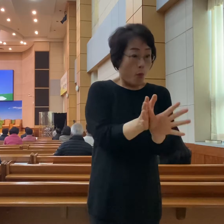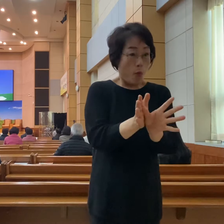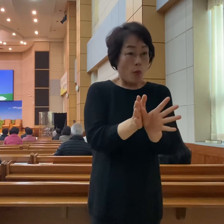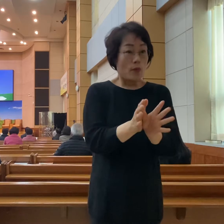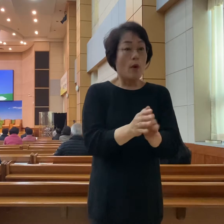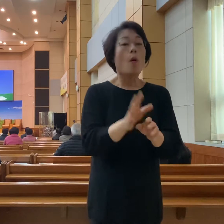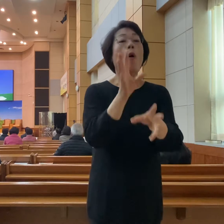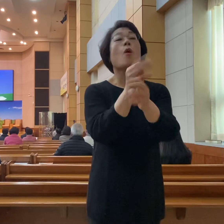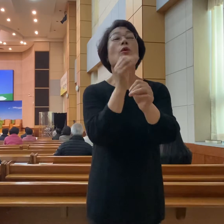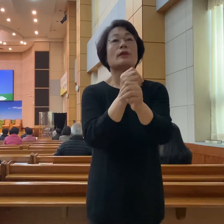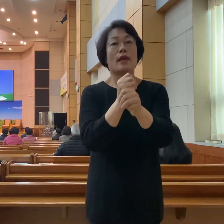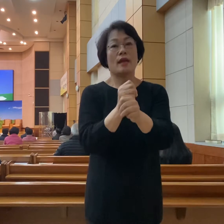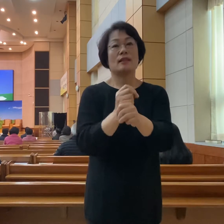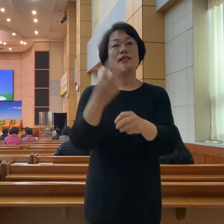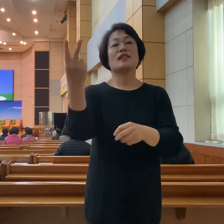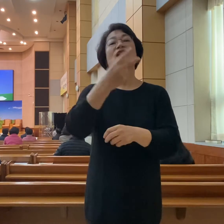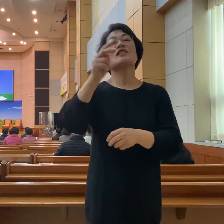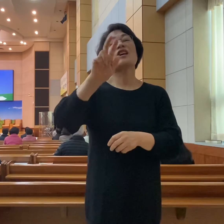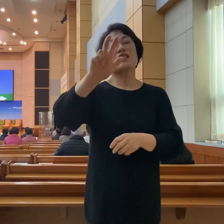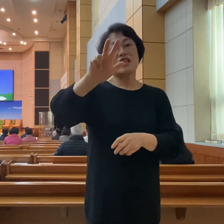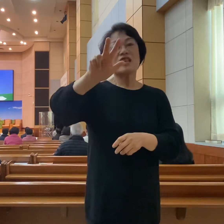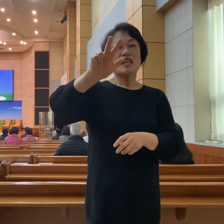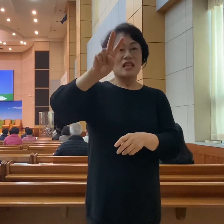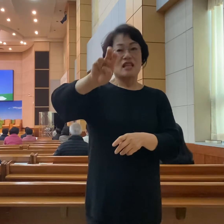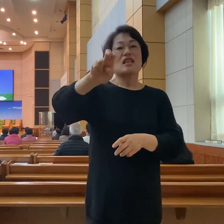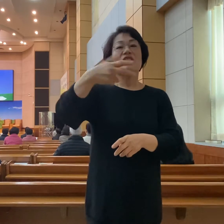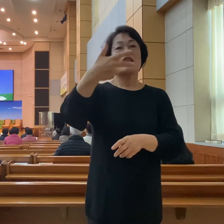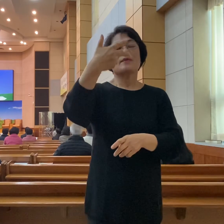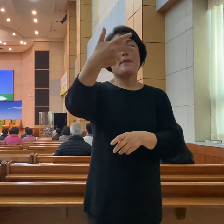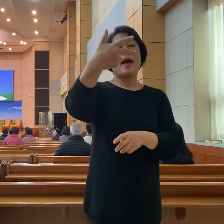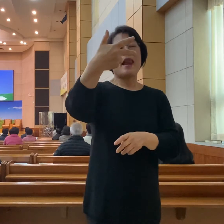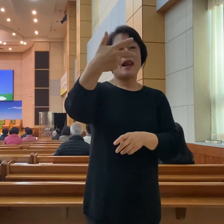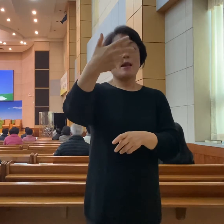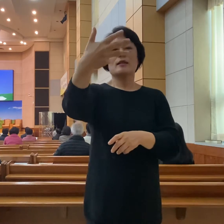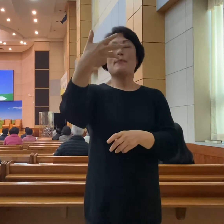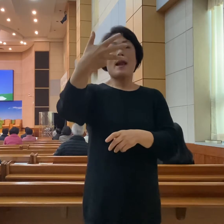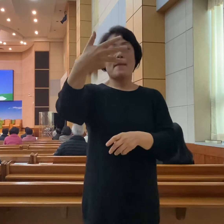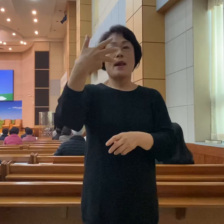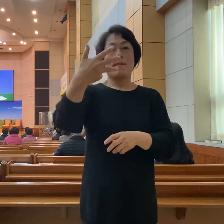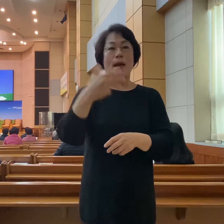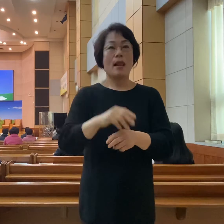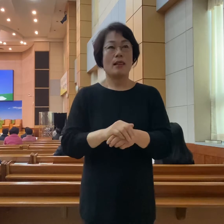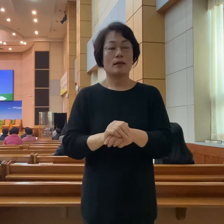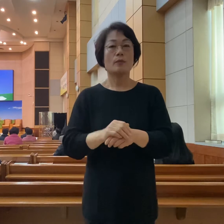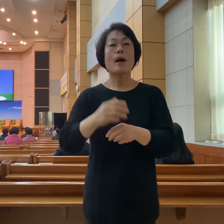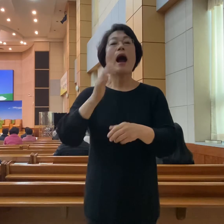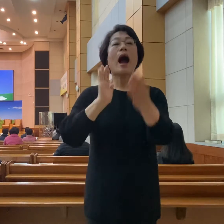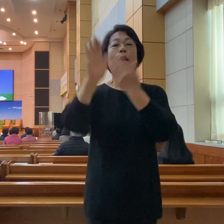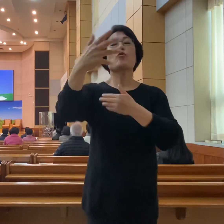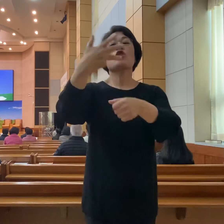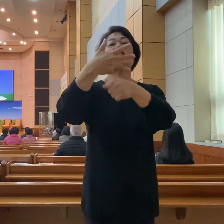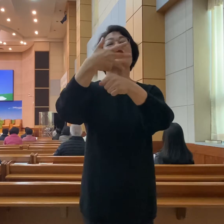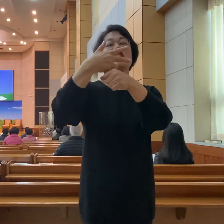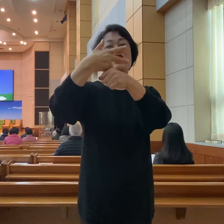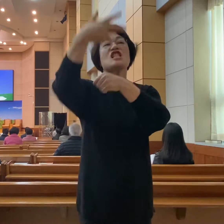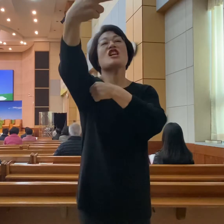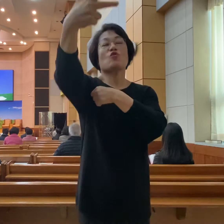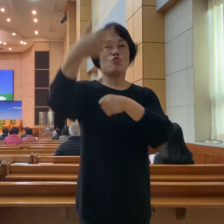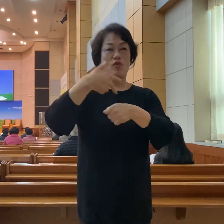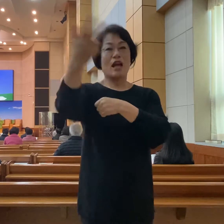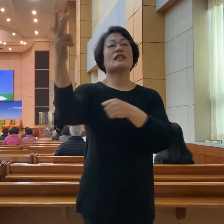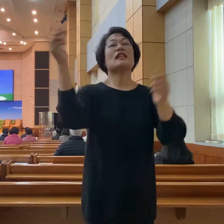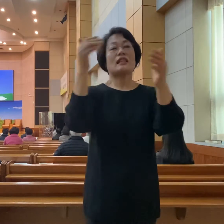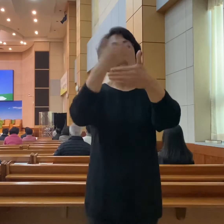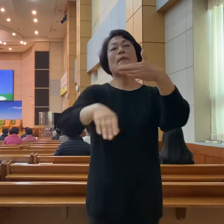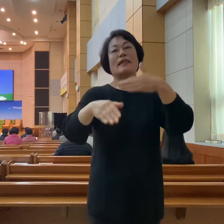그런데 그거 나온 지 얼마 되지 않아서 또 변수가 생기고, 코로나 이제 바이러스에